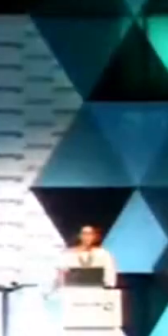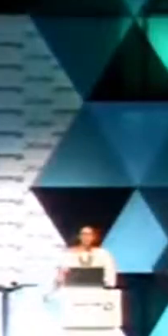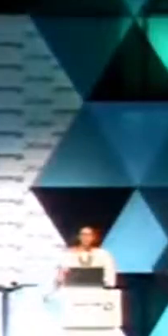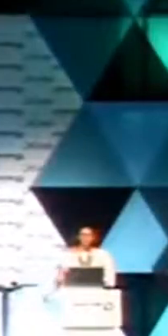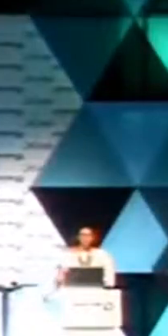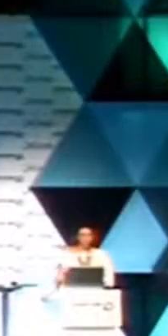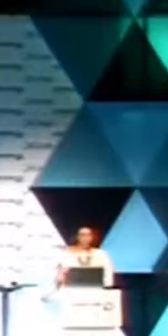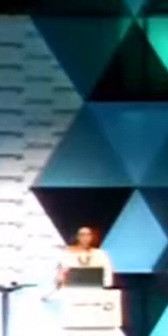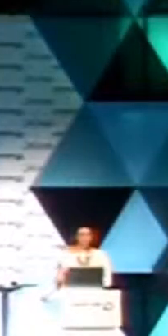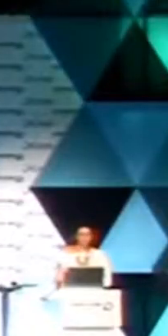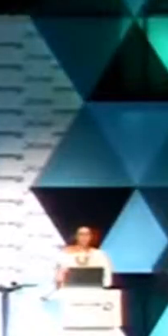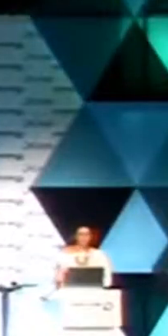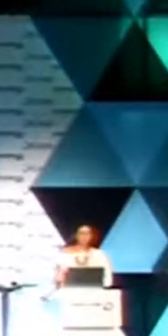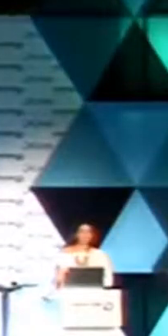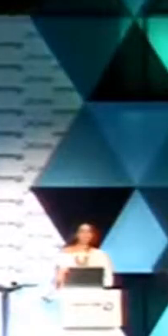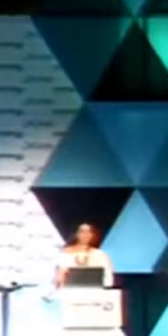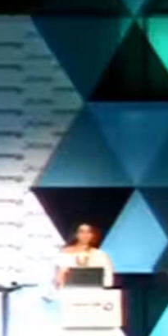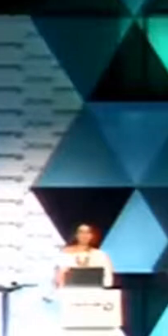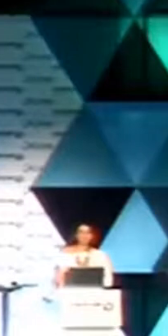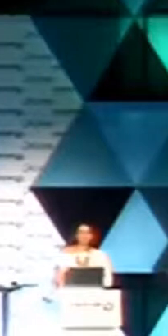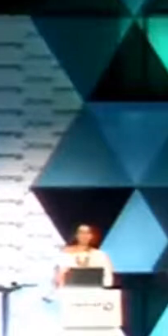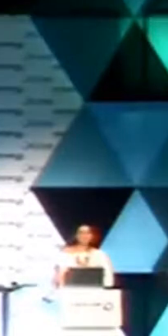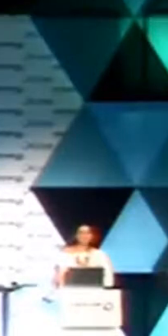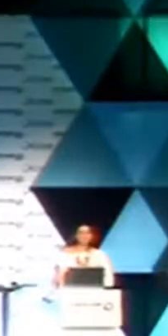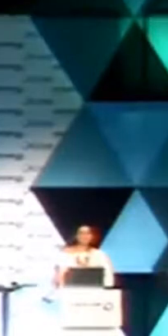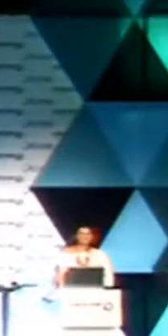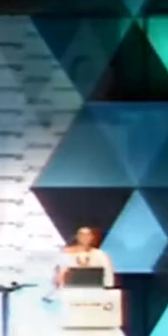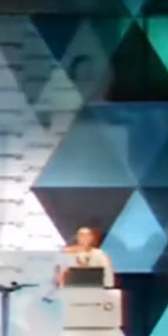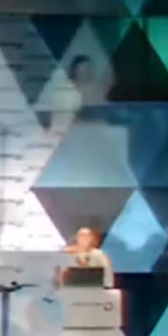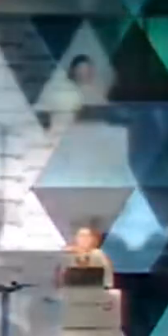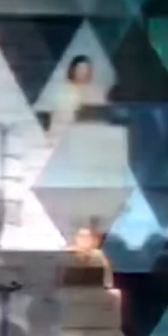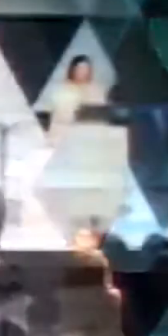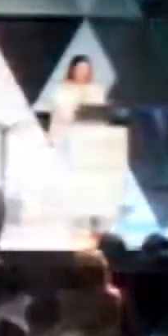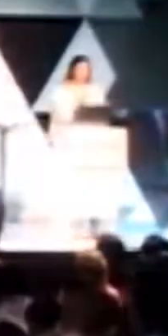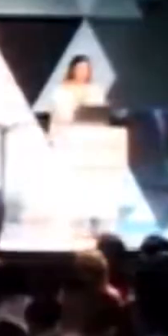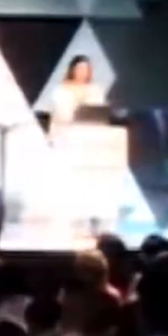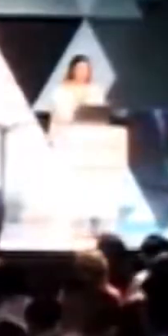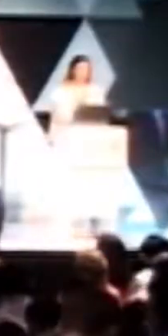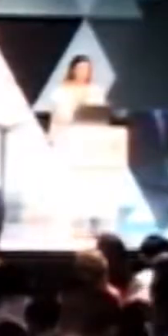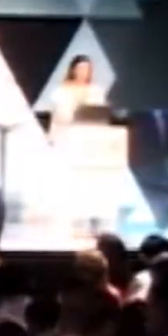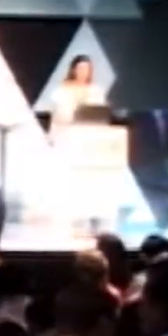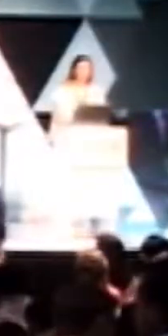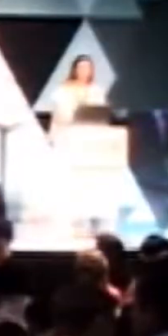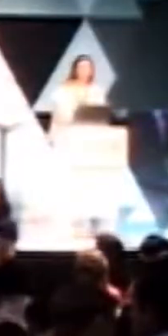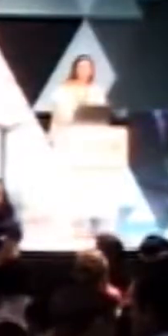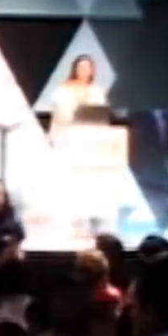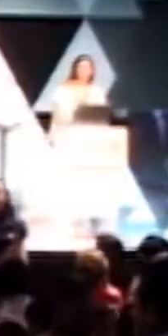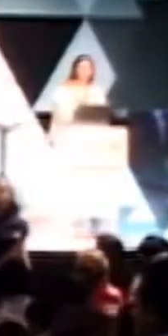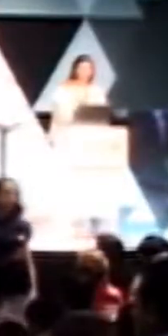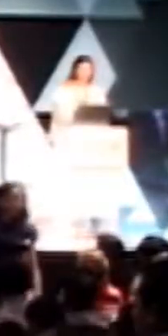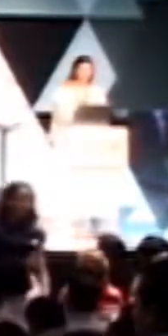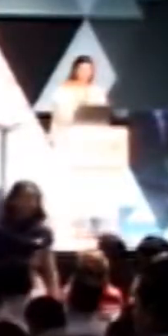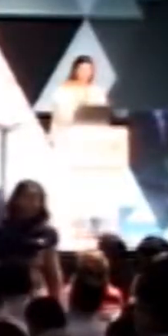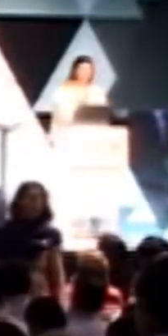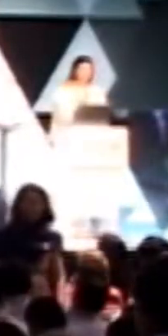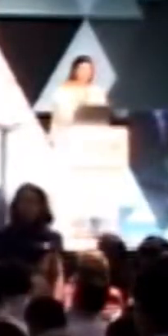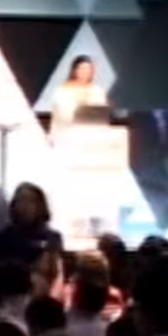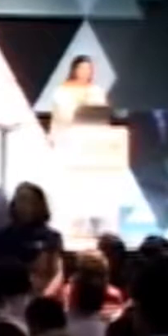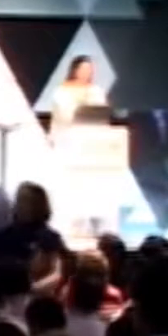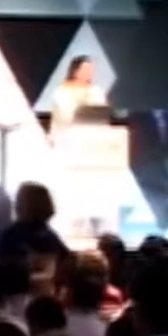Su atención, por favor. Agradecemos a los asistentes tomar asiento, poner en modo silencio sus teléfonos celulares o